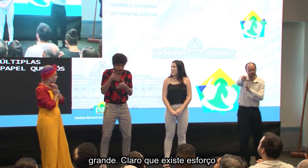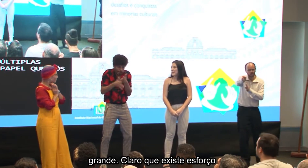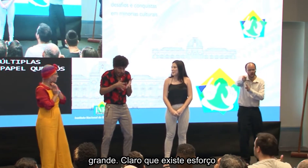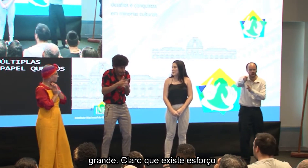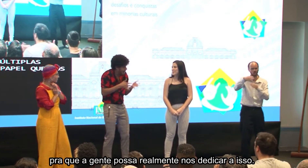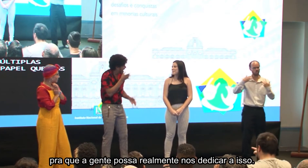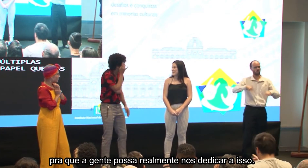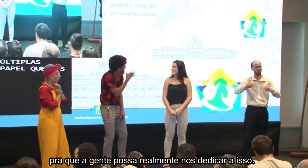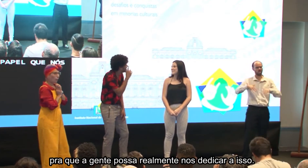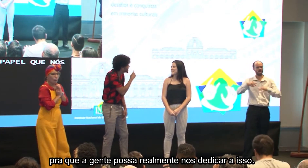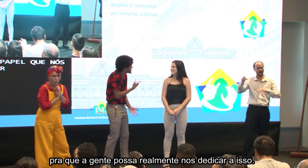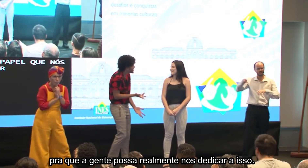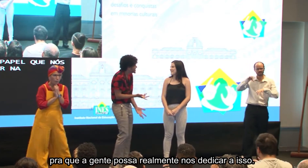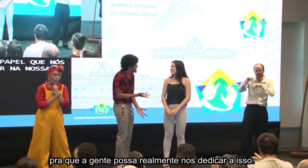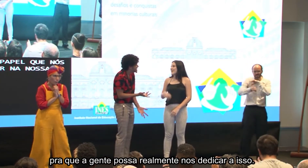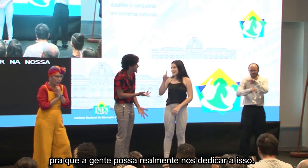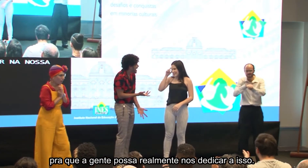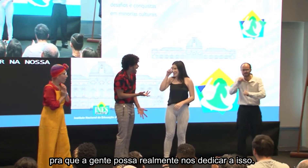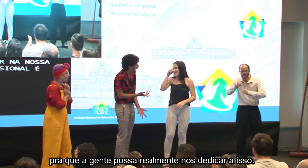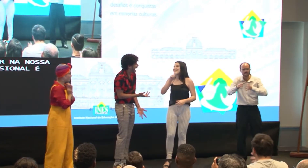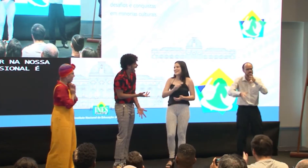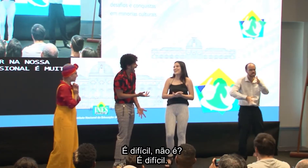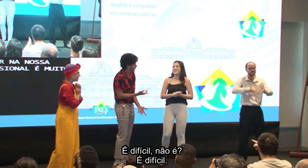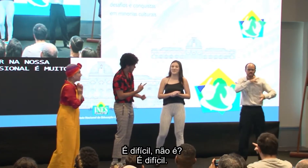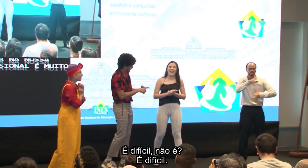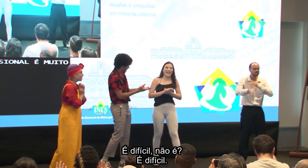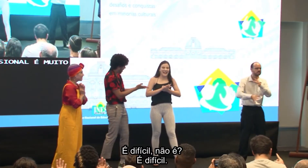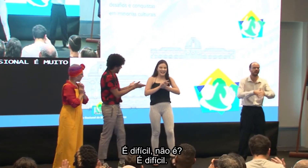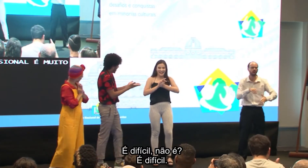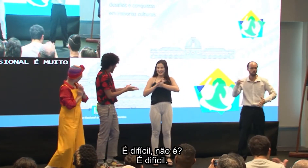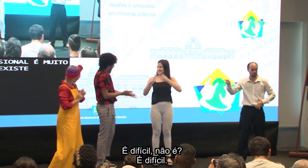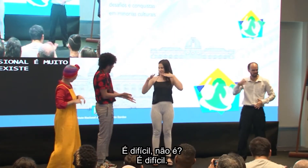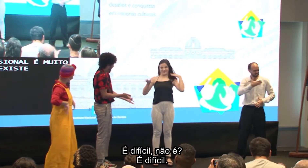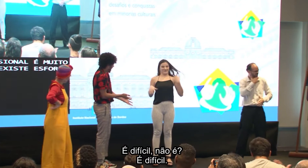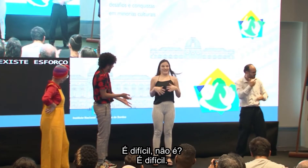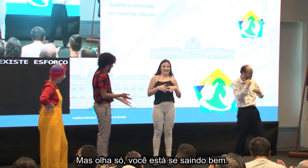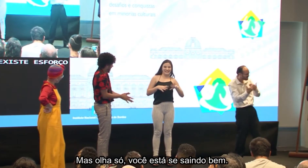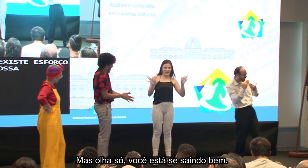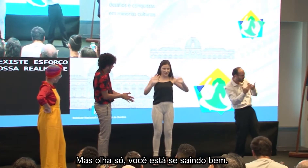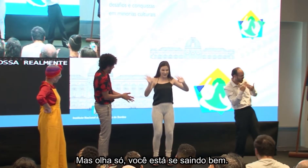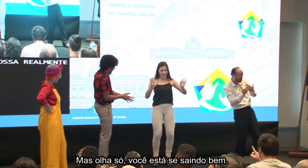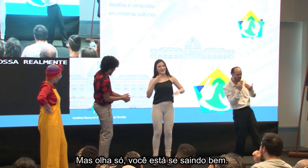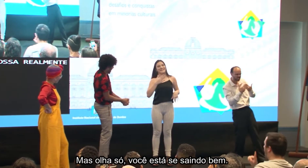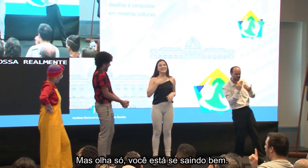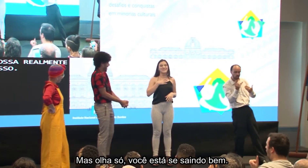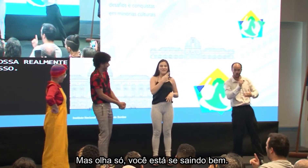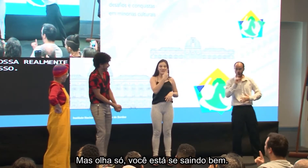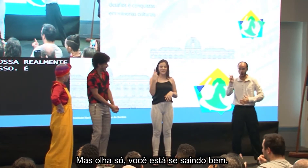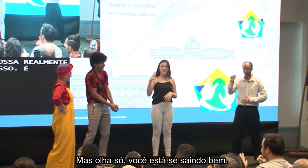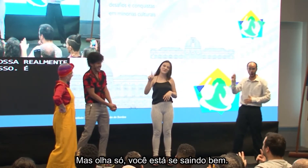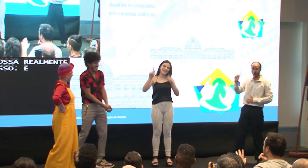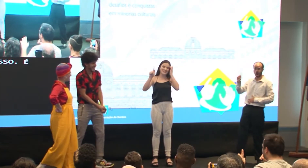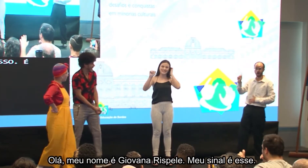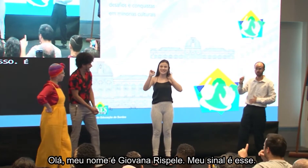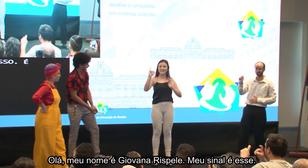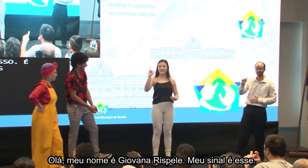esforço para que a gente possa realmente nos dedicarmos a isso. É difícil, não é? É Mas olha só, difícil. você está saindo bem, está nervosa? Olá, o